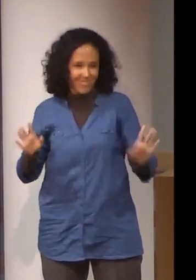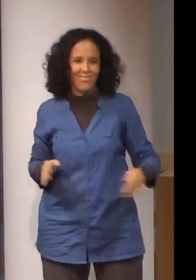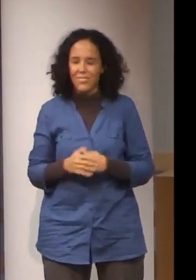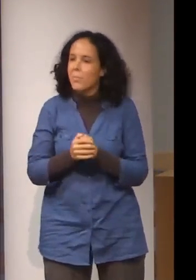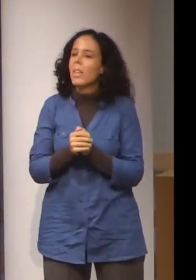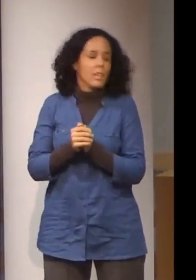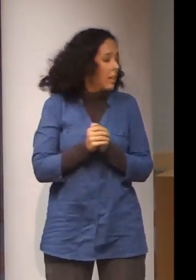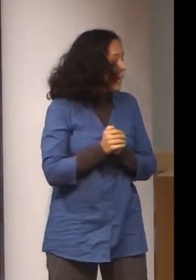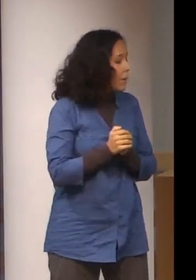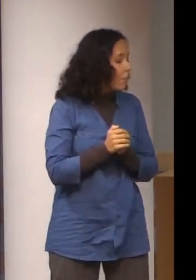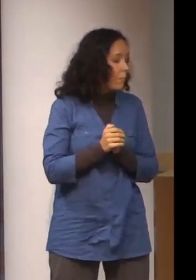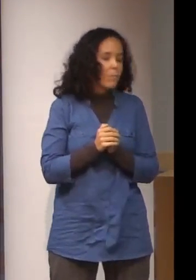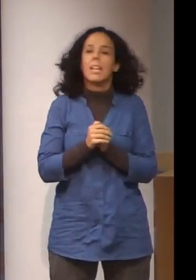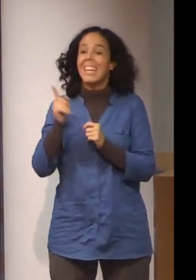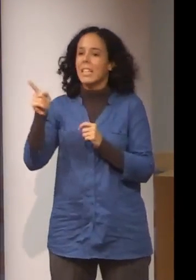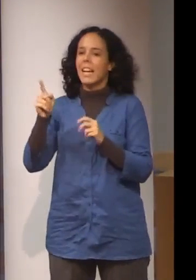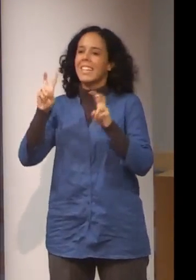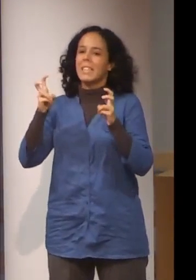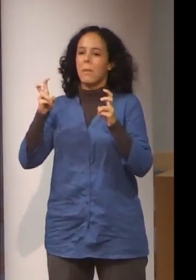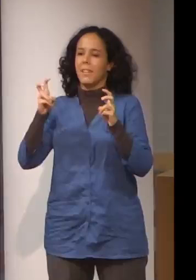para que lo tengáis en cuenta.